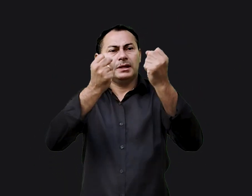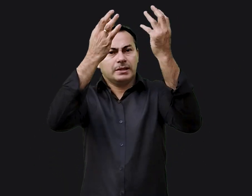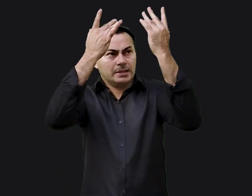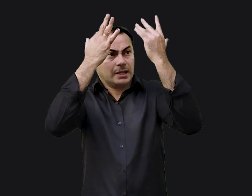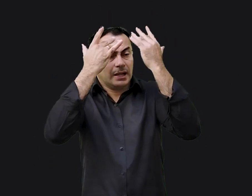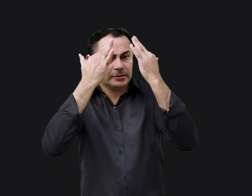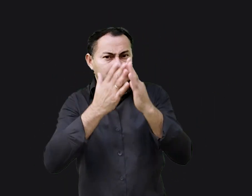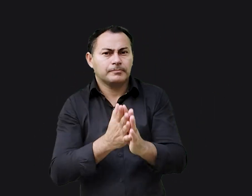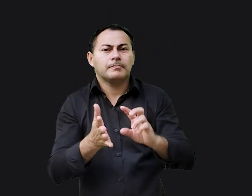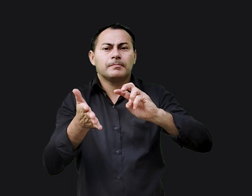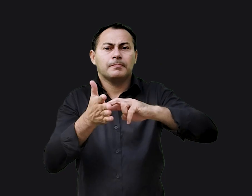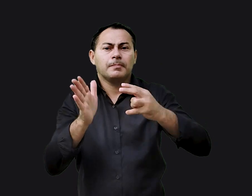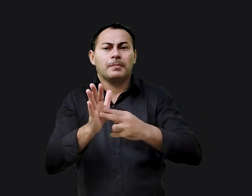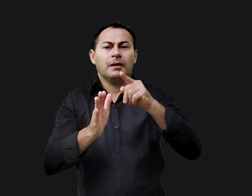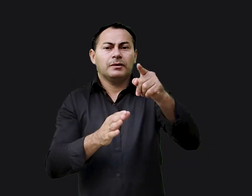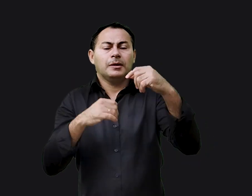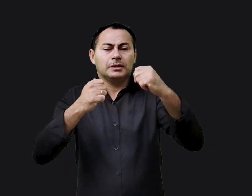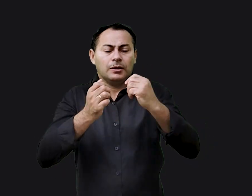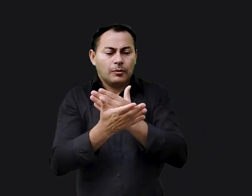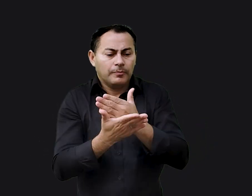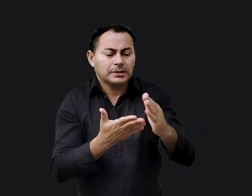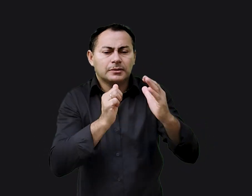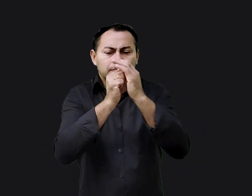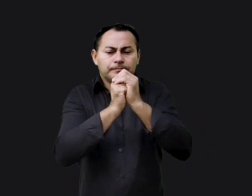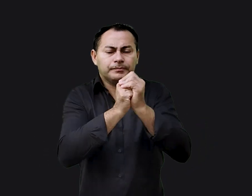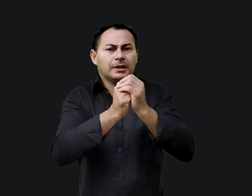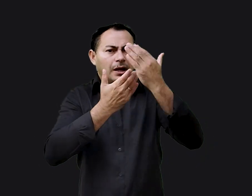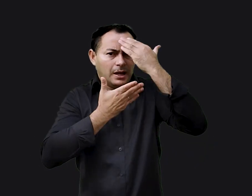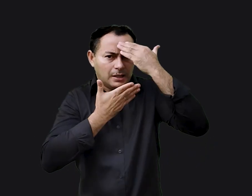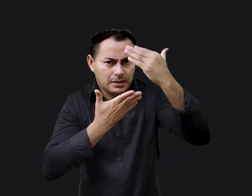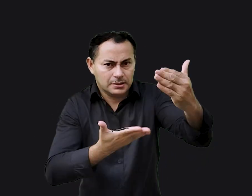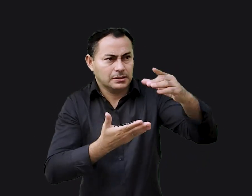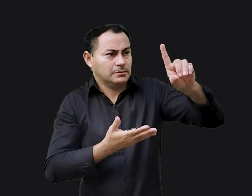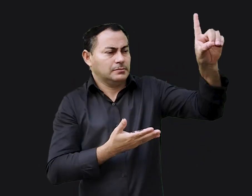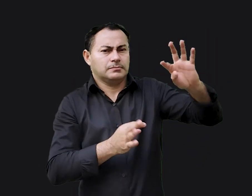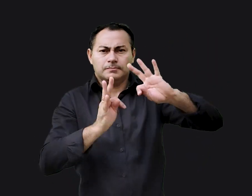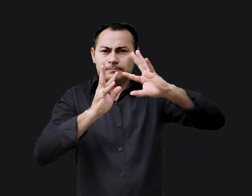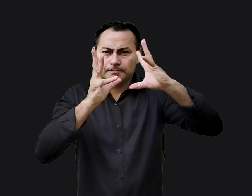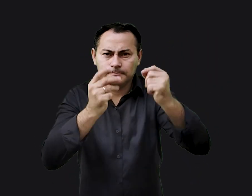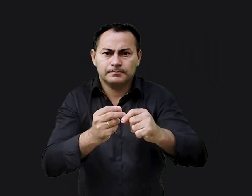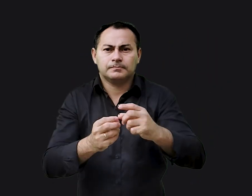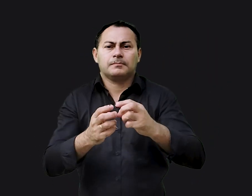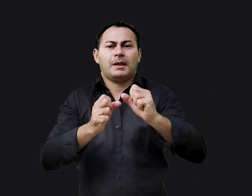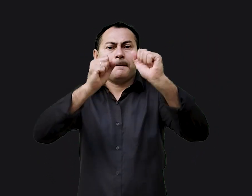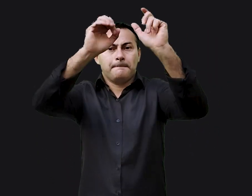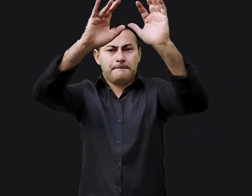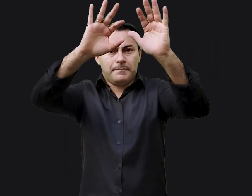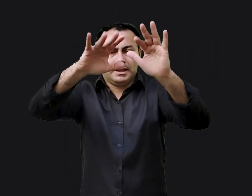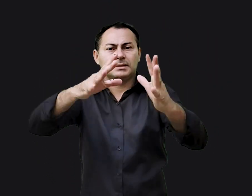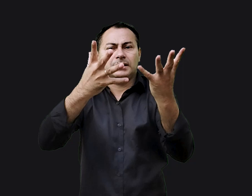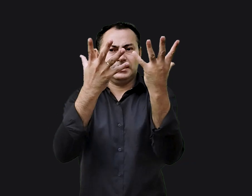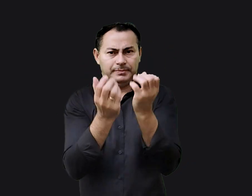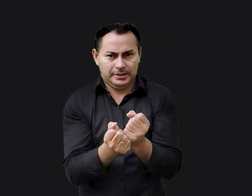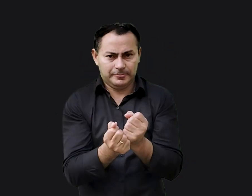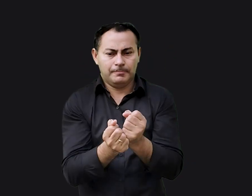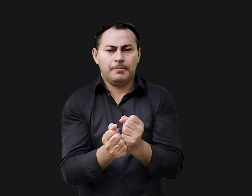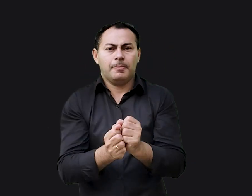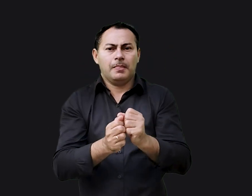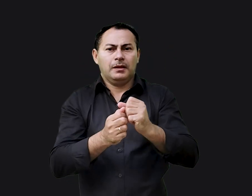e ações de graça Isso quer dizer que você deve começar a adoração agradecendo a Deus por todas as bençãos